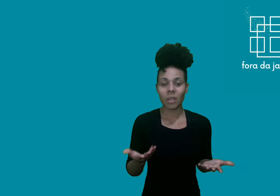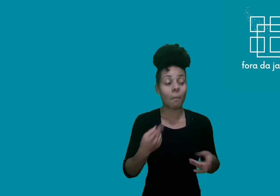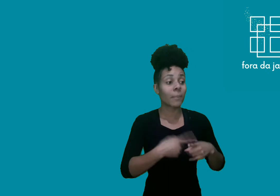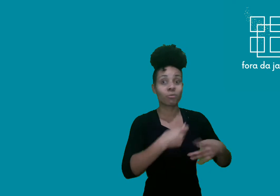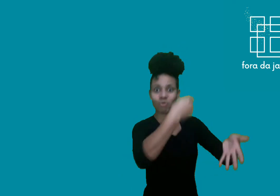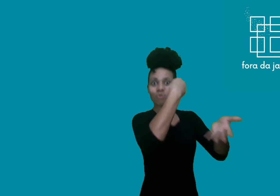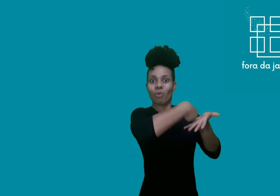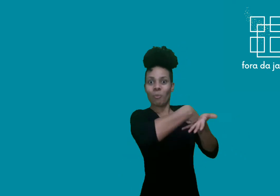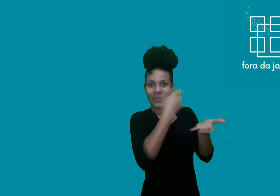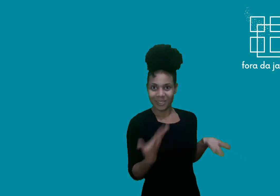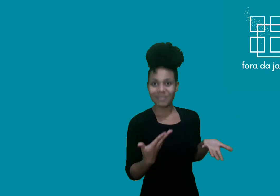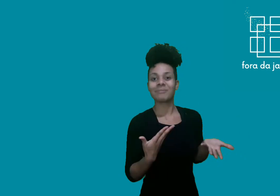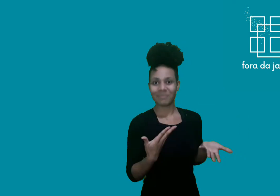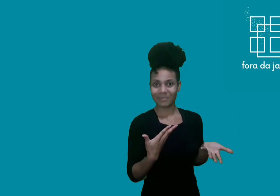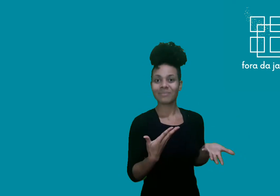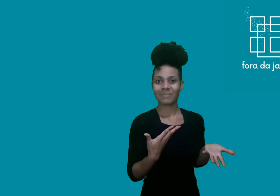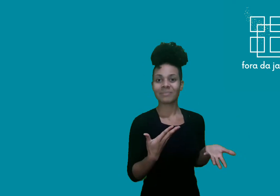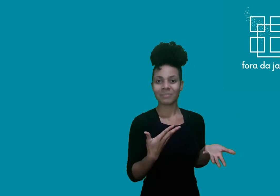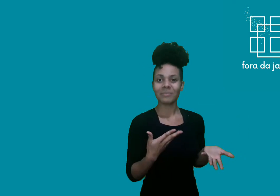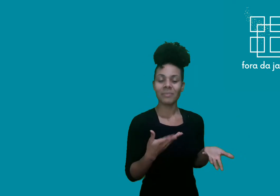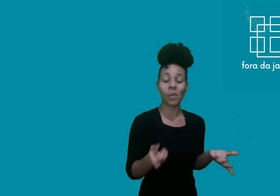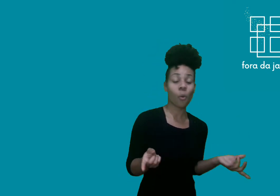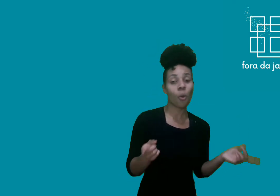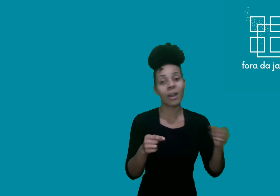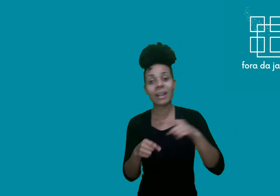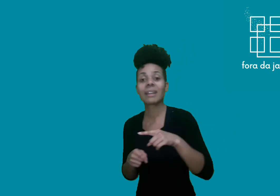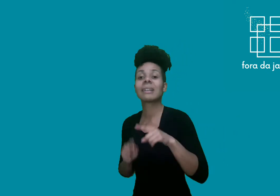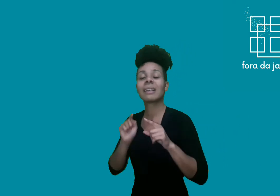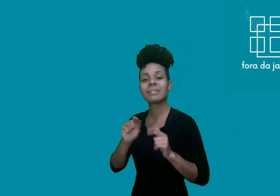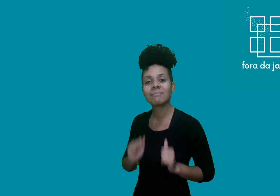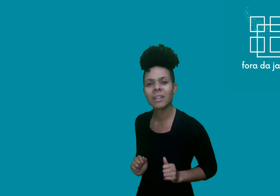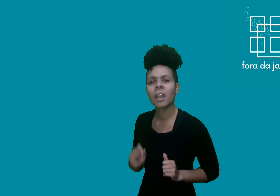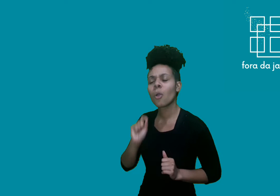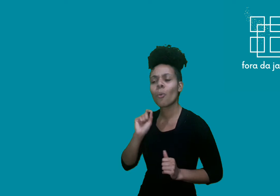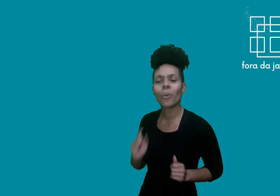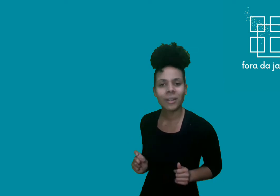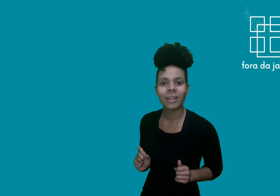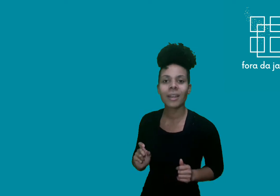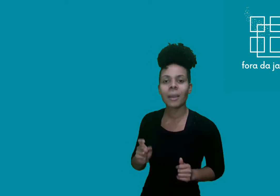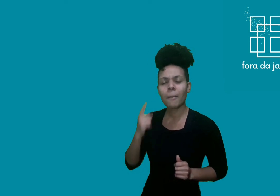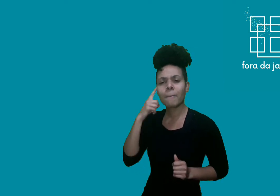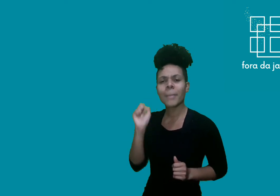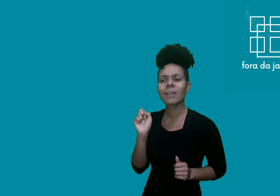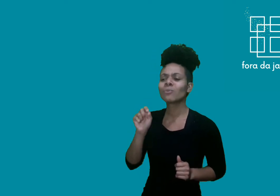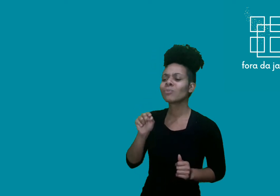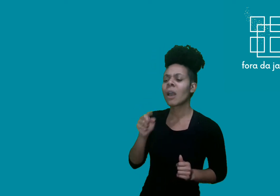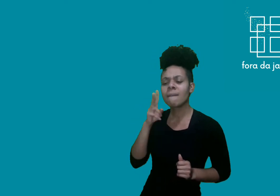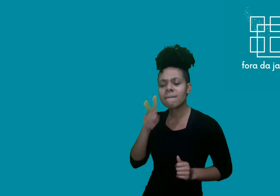entendeu? Então isso aí é viver o propósito do outro. Mas eu acho que também cabe nessa questão do que nos é imposto, né? Porque às vezes a gente...